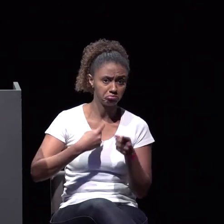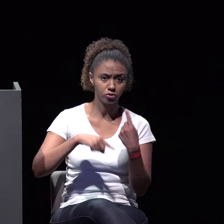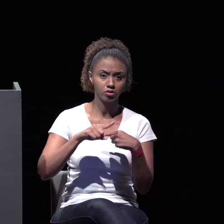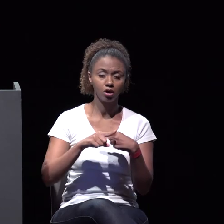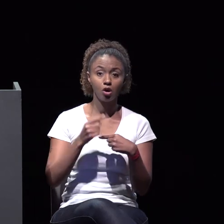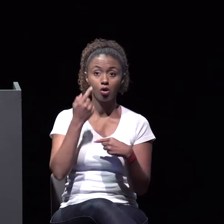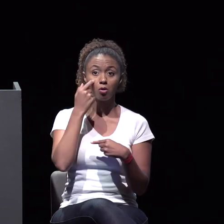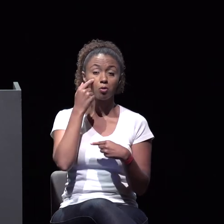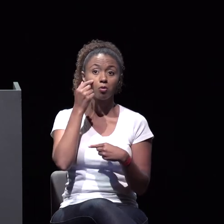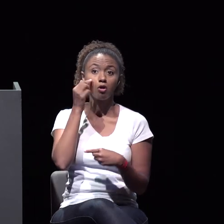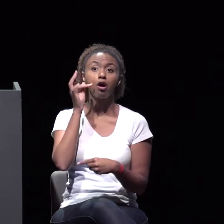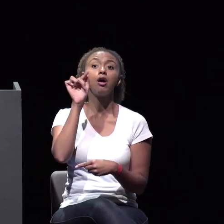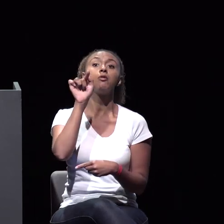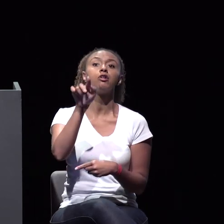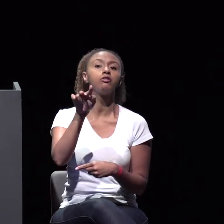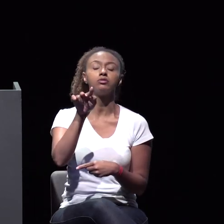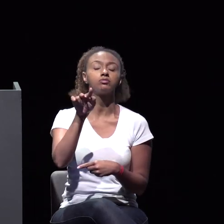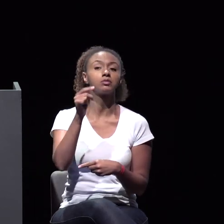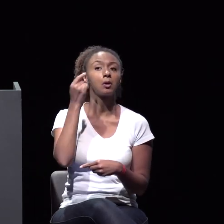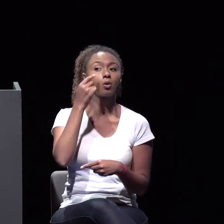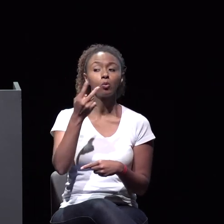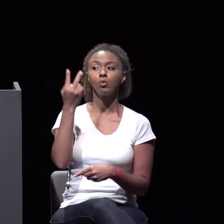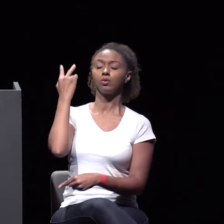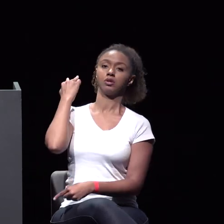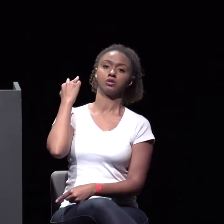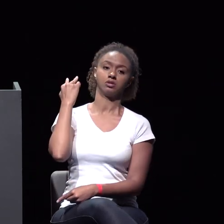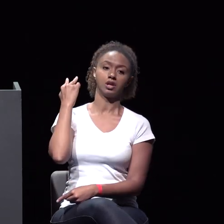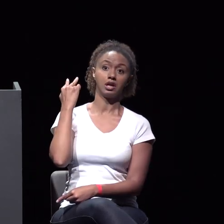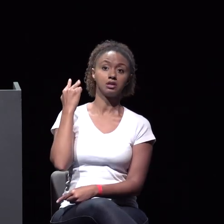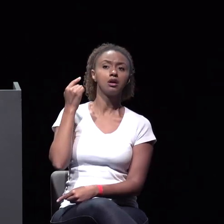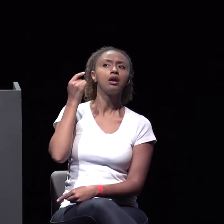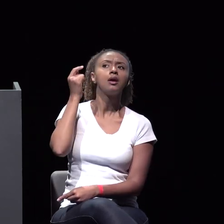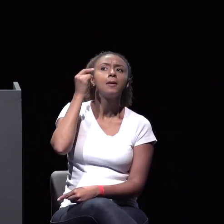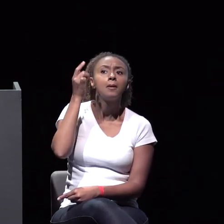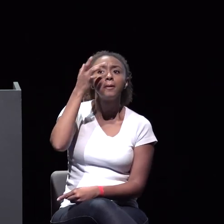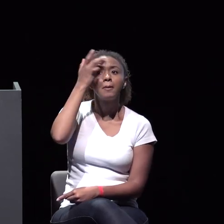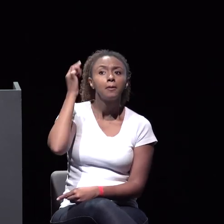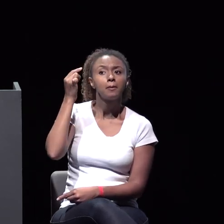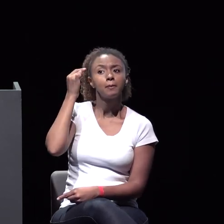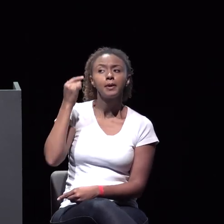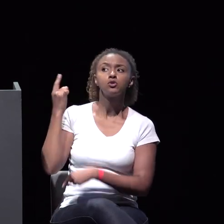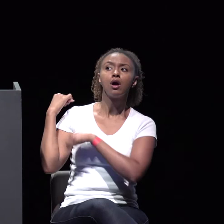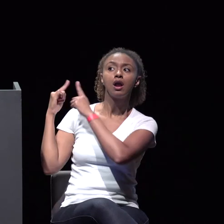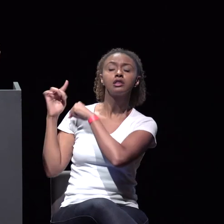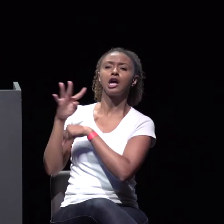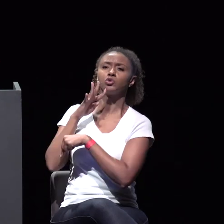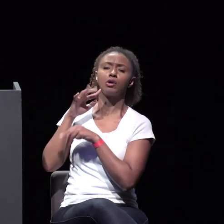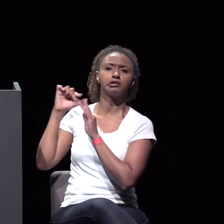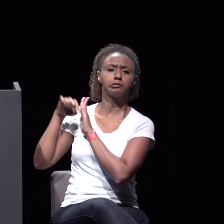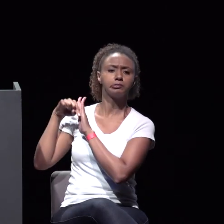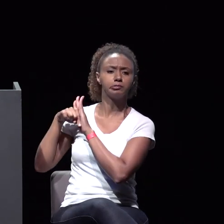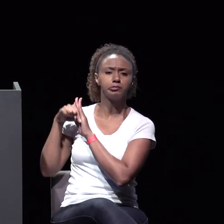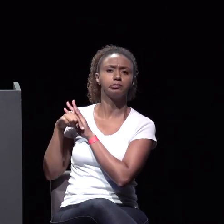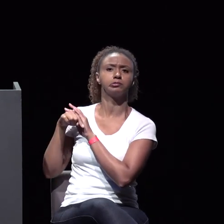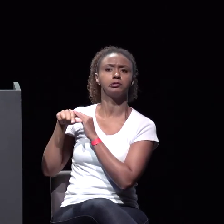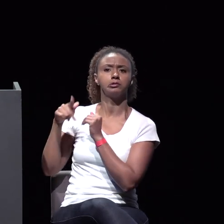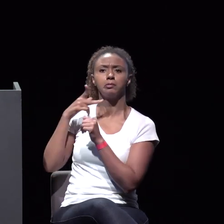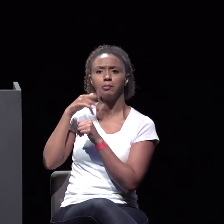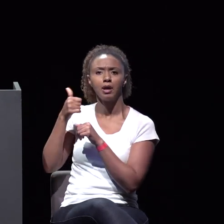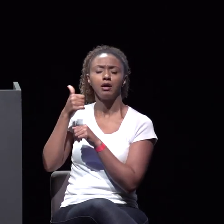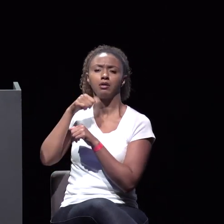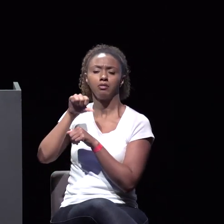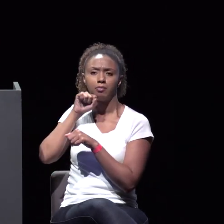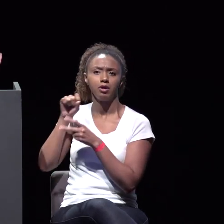olha pra frente mas olha pra trás né e então para quem veio antes de você pra quem conhece o caminho os pais os avós né